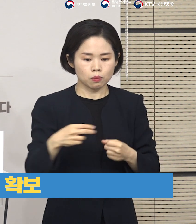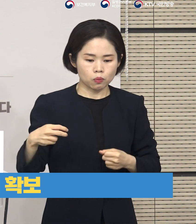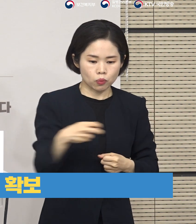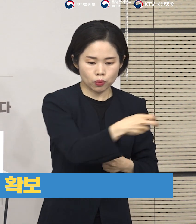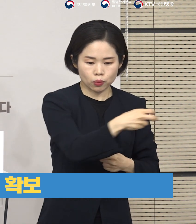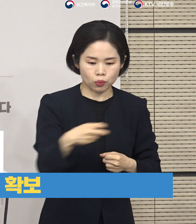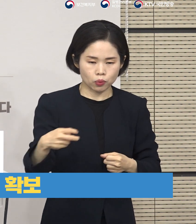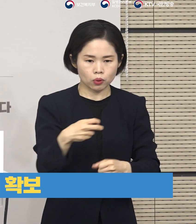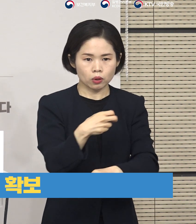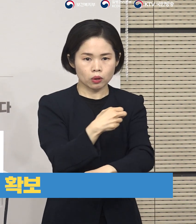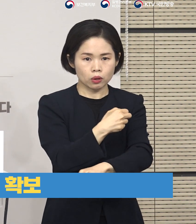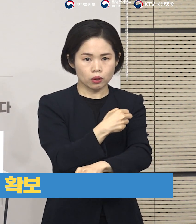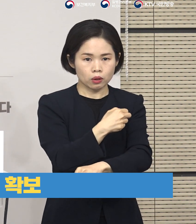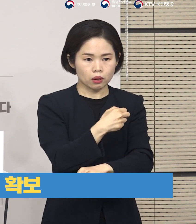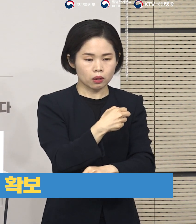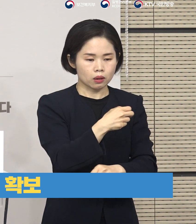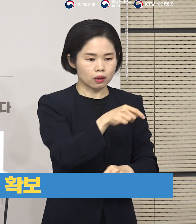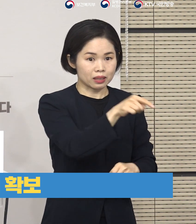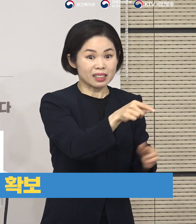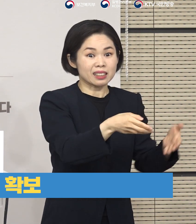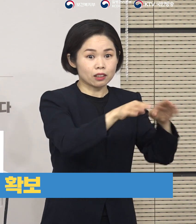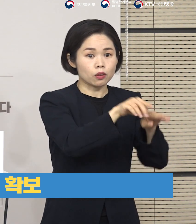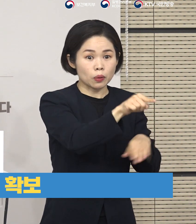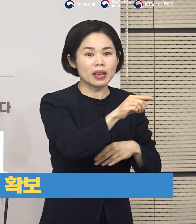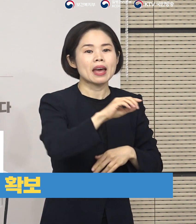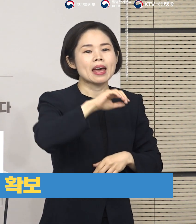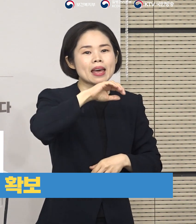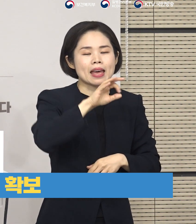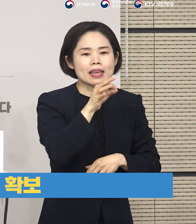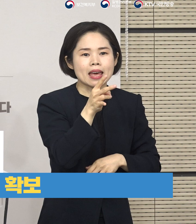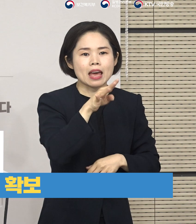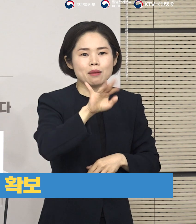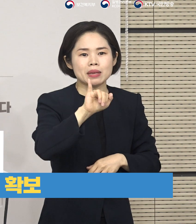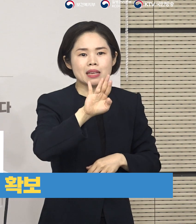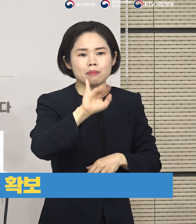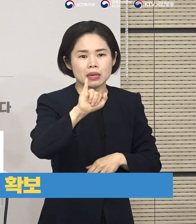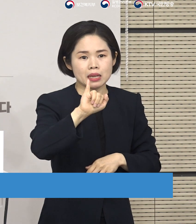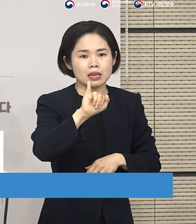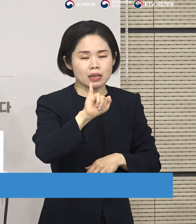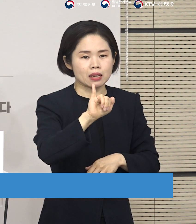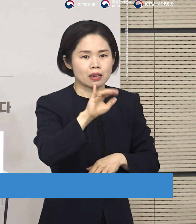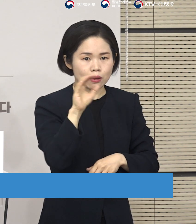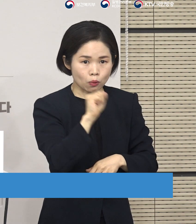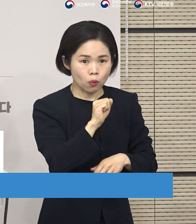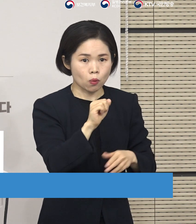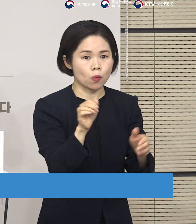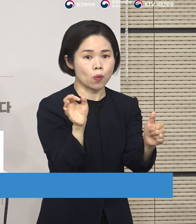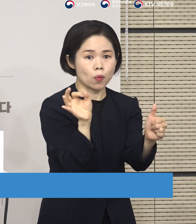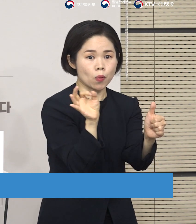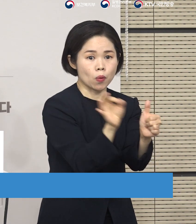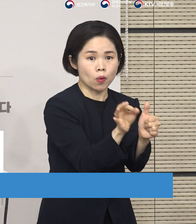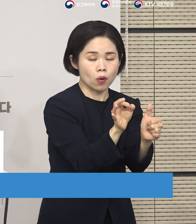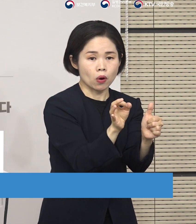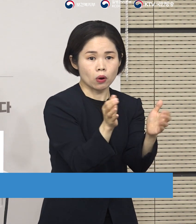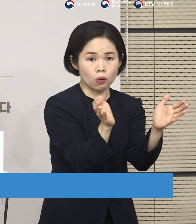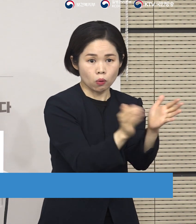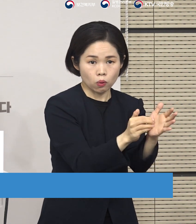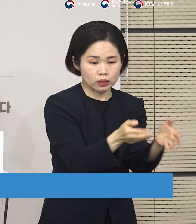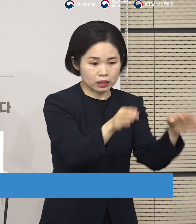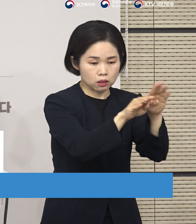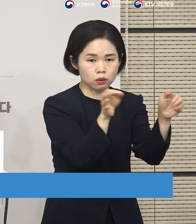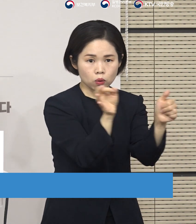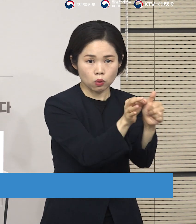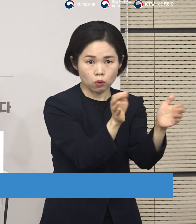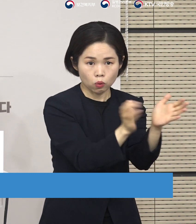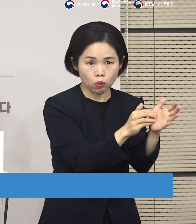저희가 예비비로 확보를 해서 지급을 할 수밖에 없는 상황이었고 예비비 확보에 대한 좀 시일이